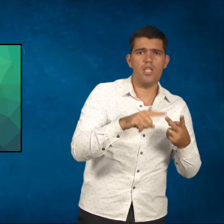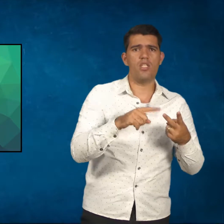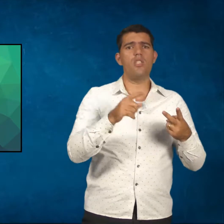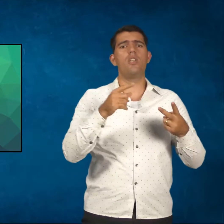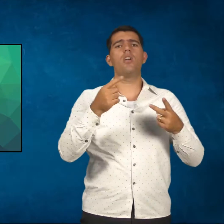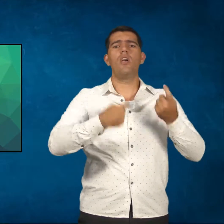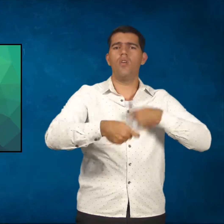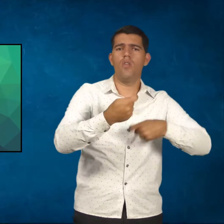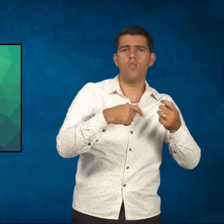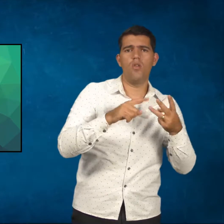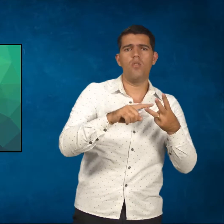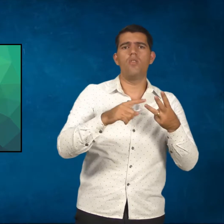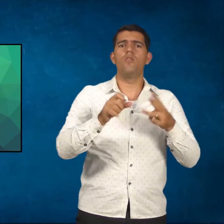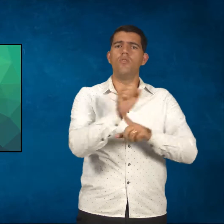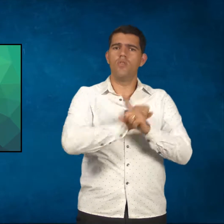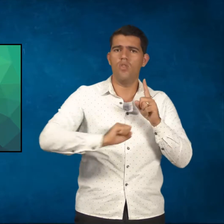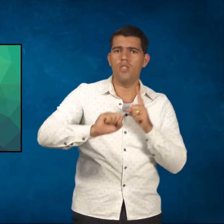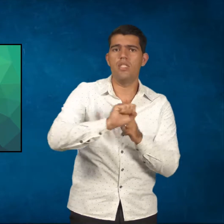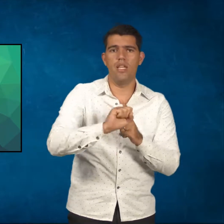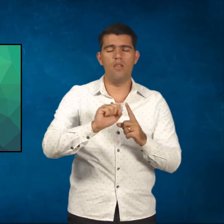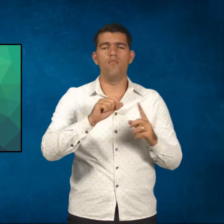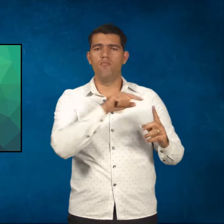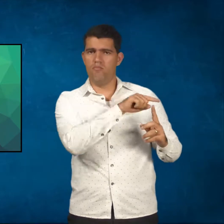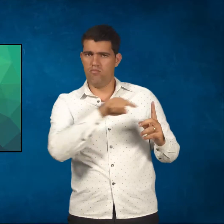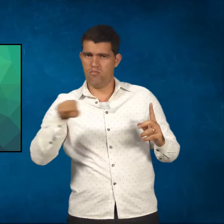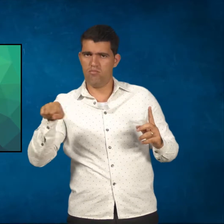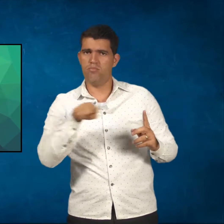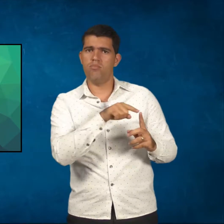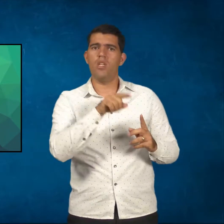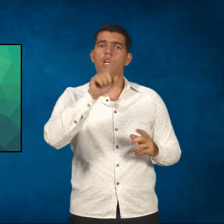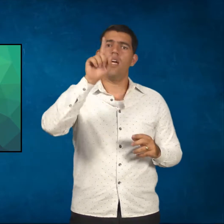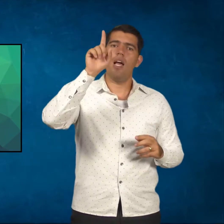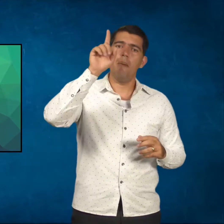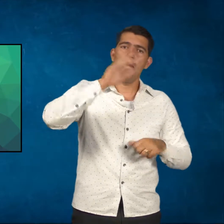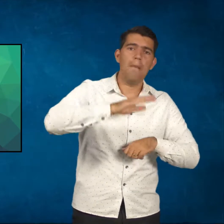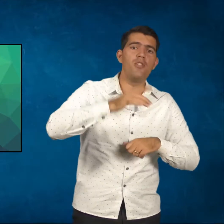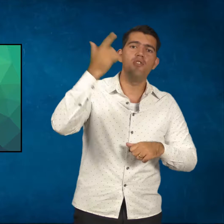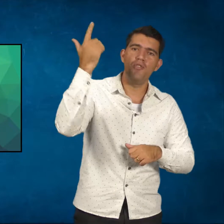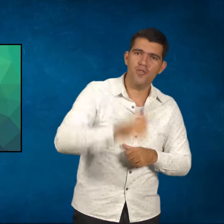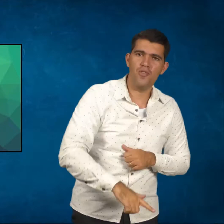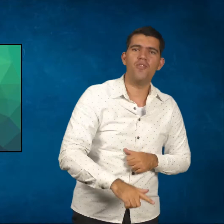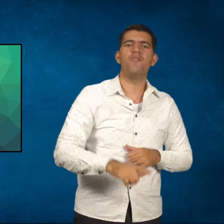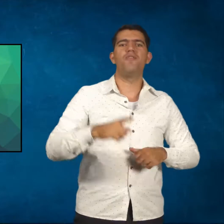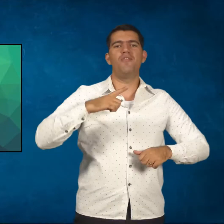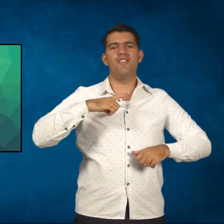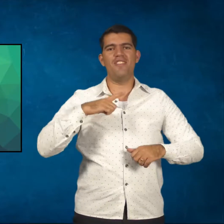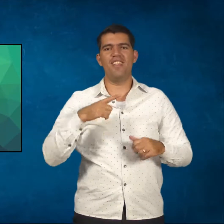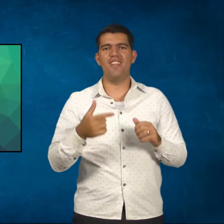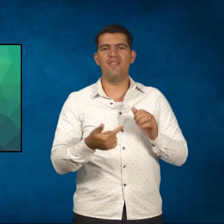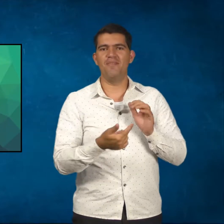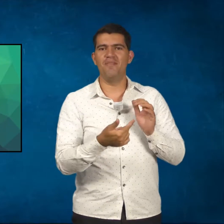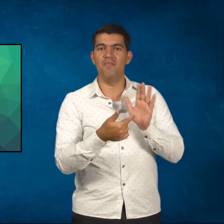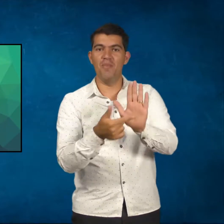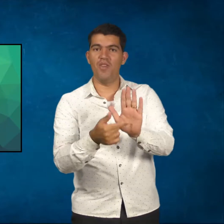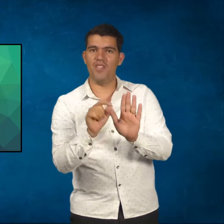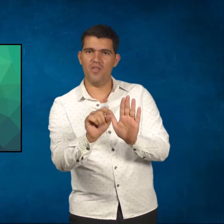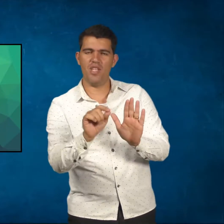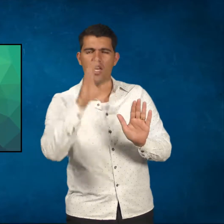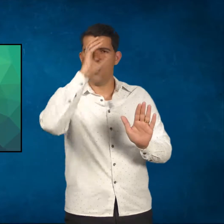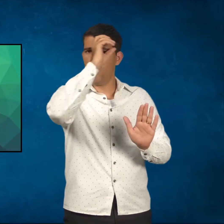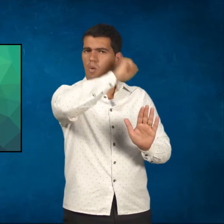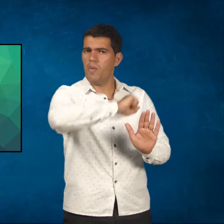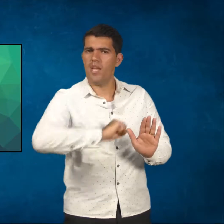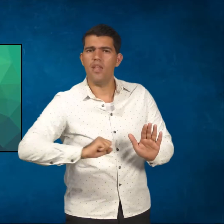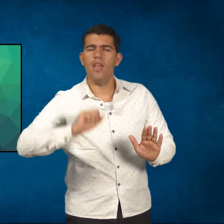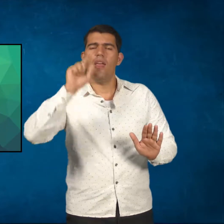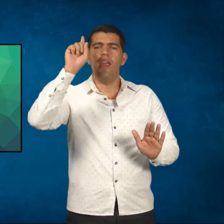econômica e social, especialmente, mais uma vez a nossa abordagem vai procurar compreender a